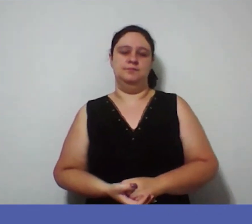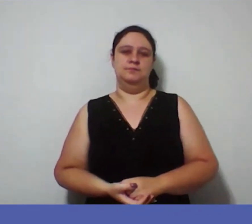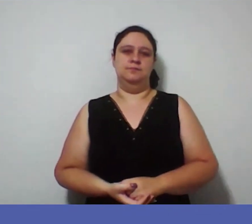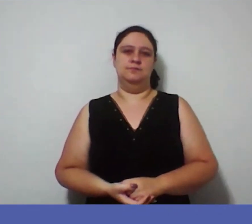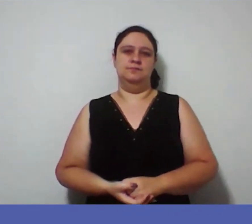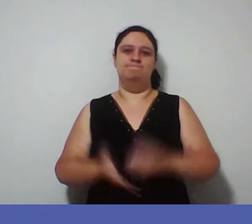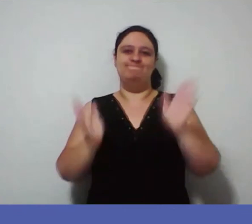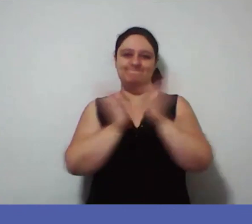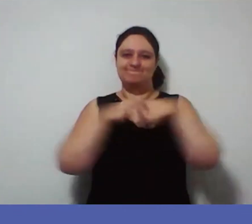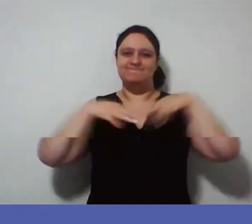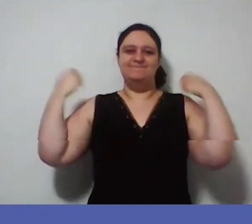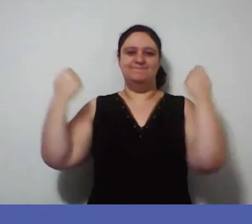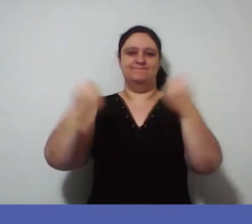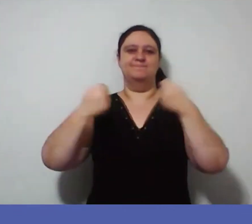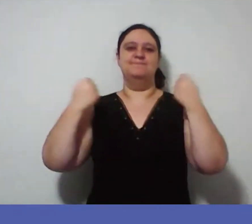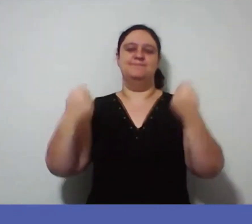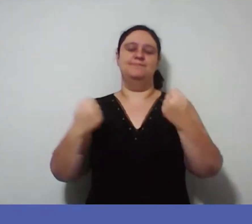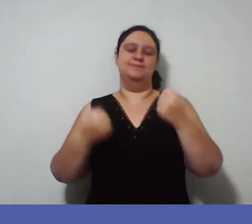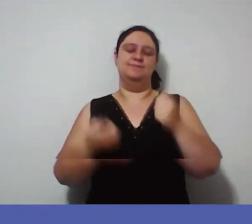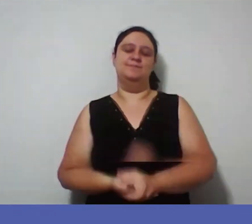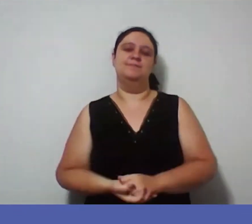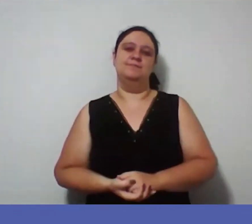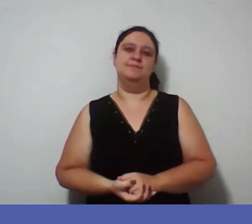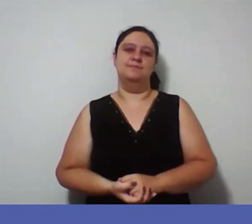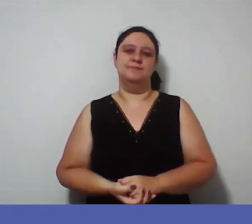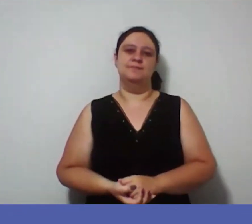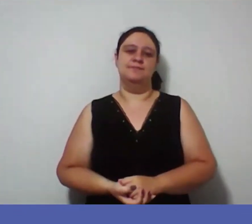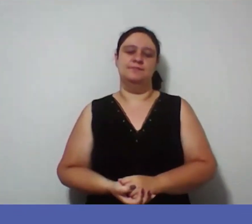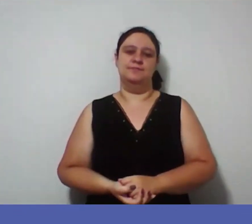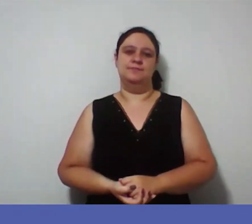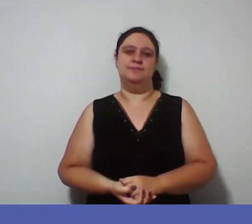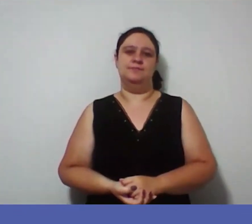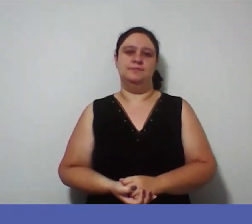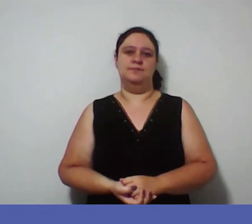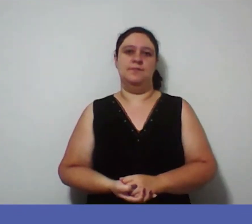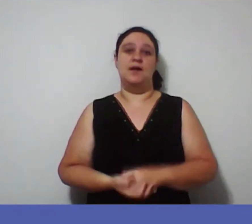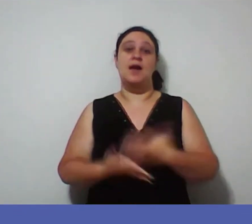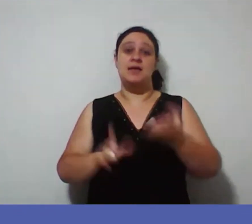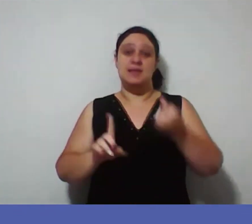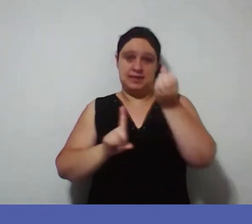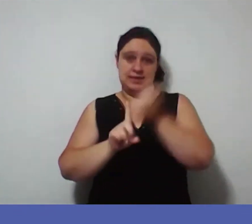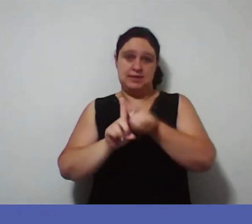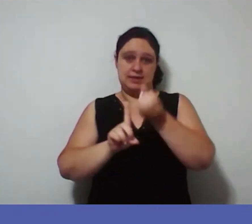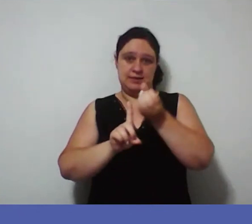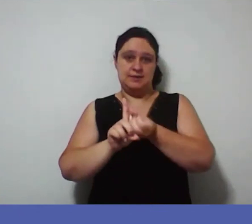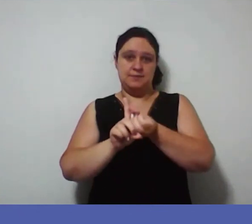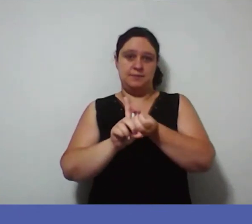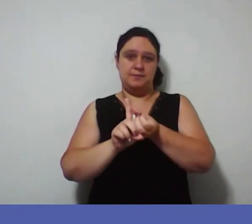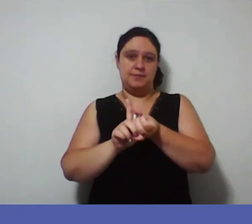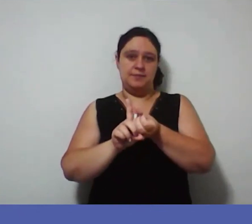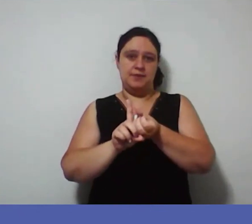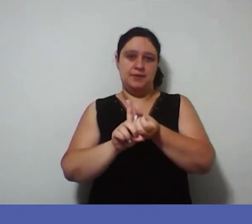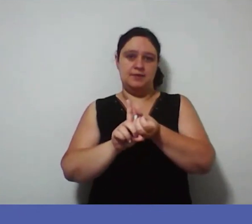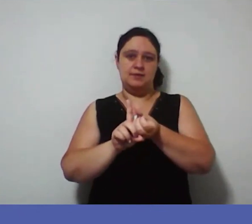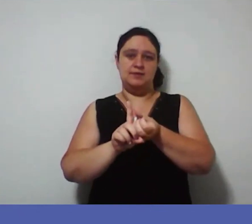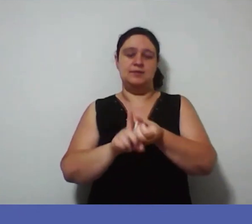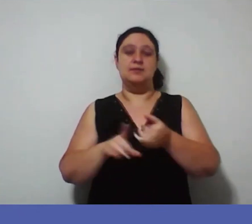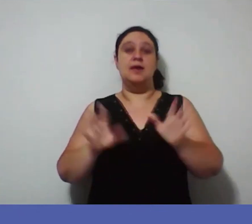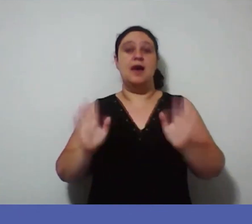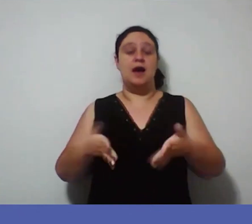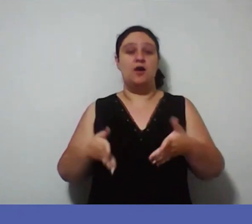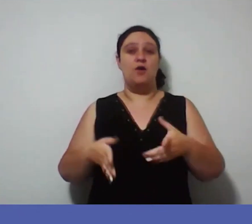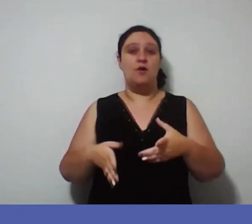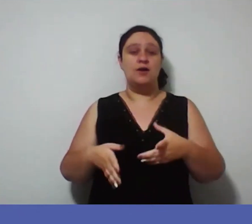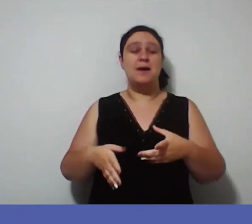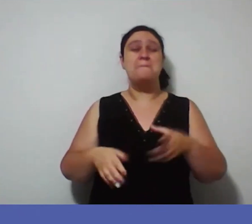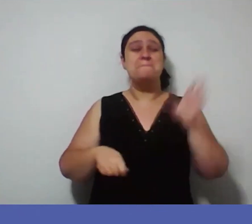Aleluia! Que este semestre o Senhor agregue mais trabalhadores da